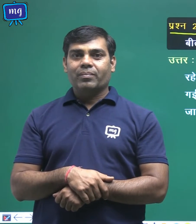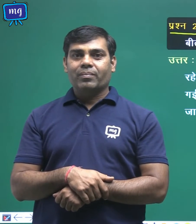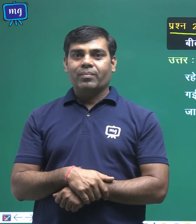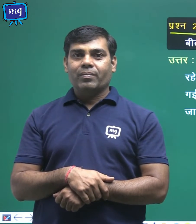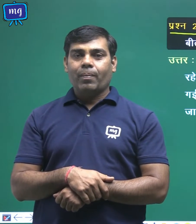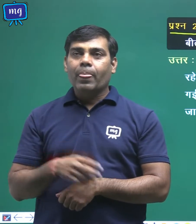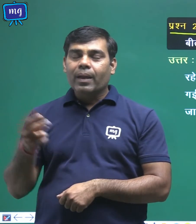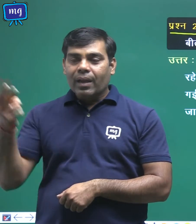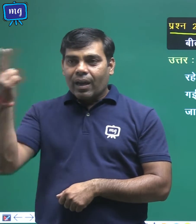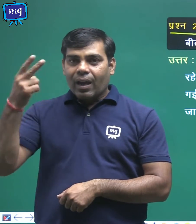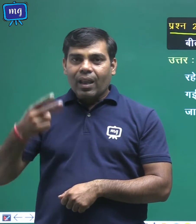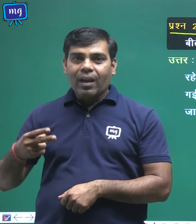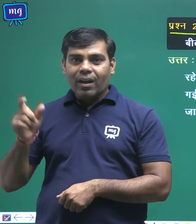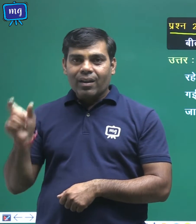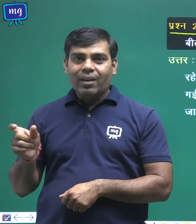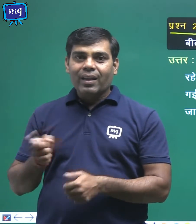कलाकार के